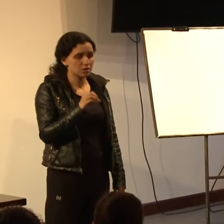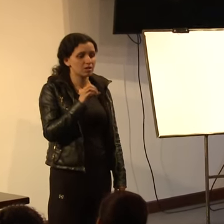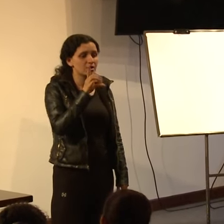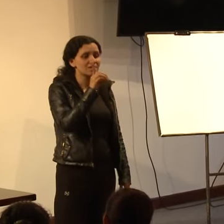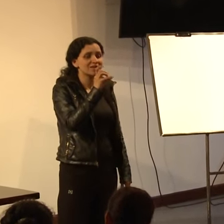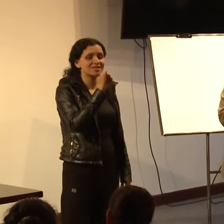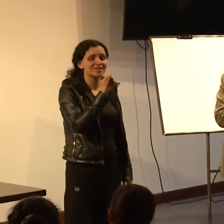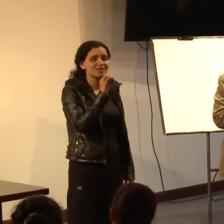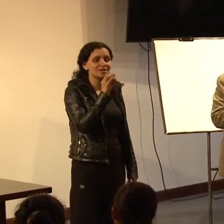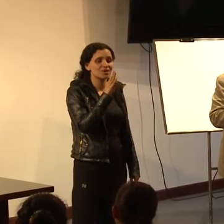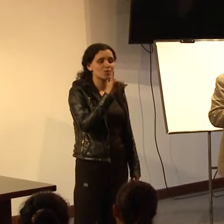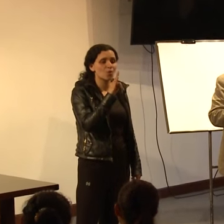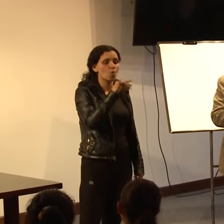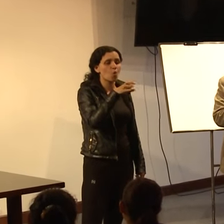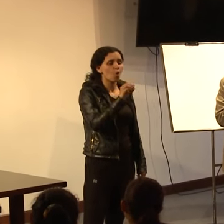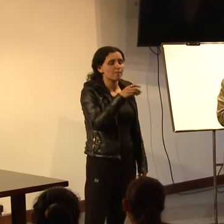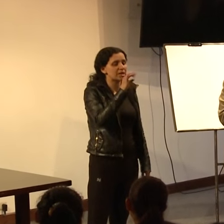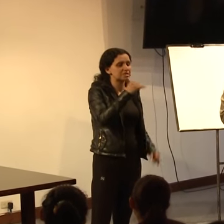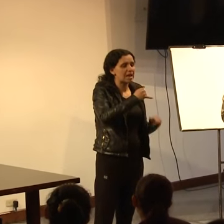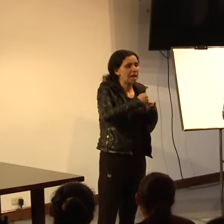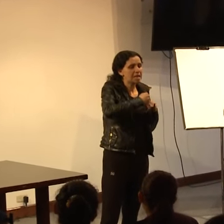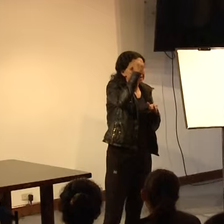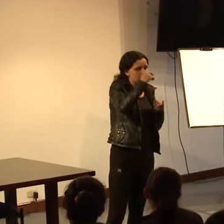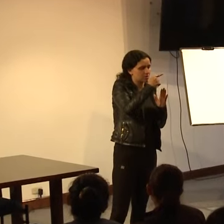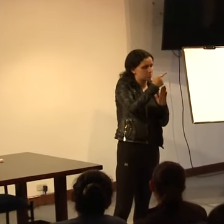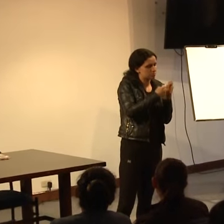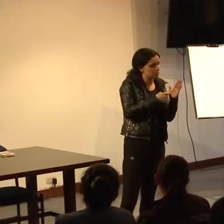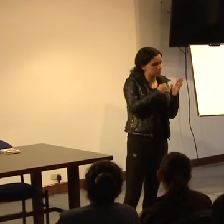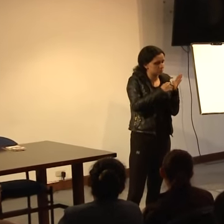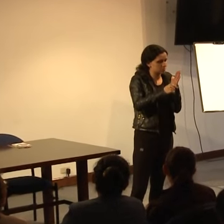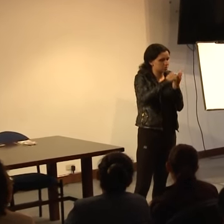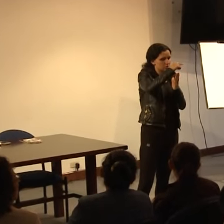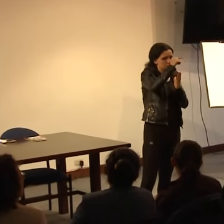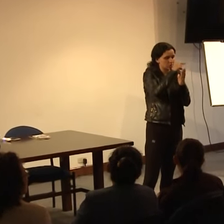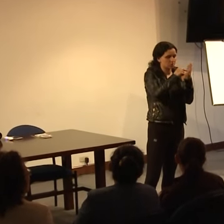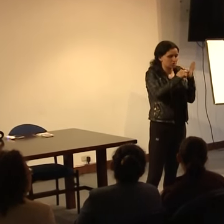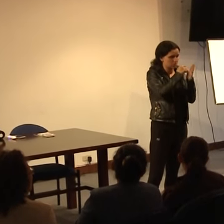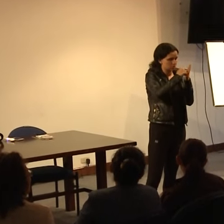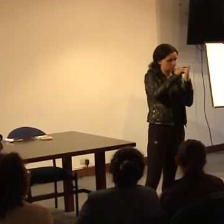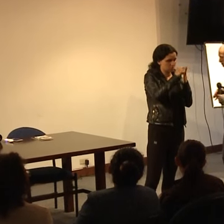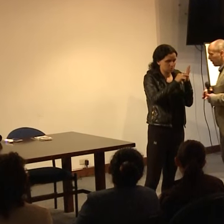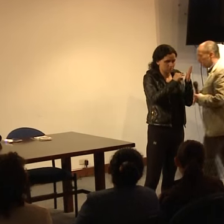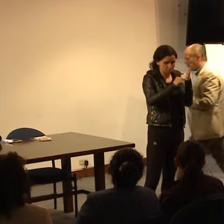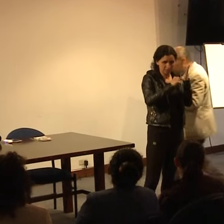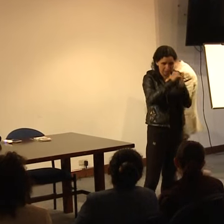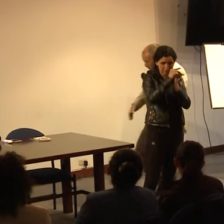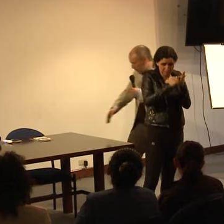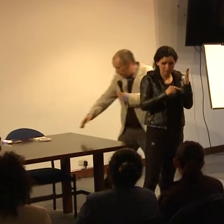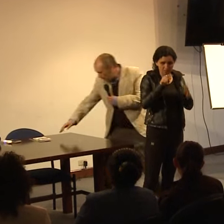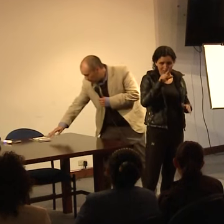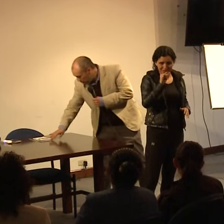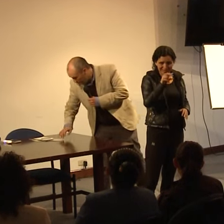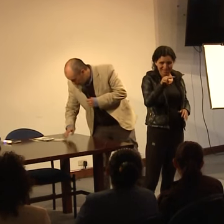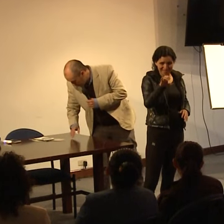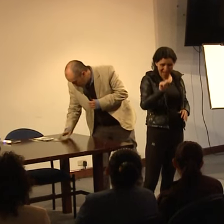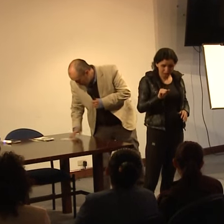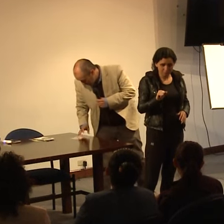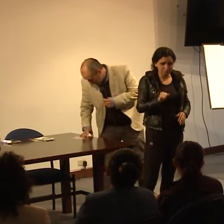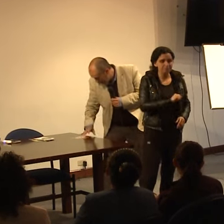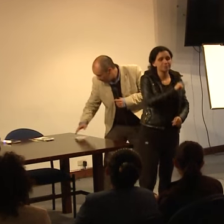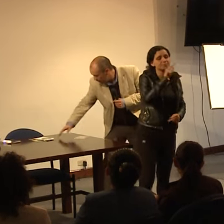línea. ¿Qué hace la pintura pintura? ¿La línea? Se los voy a mostrar aquí, ya me hicieron a sacar los